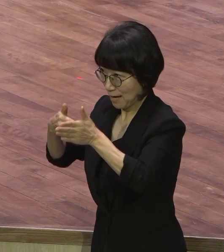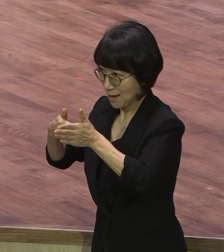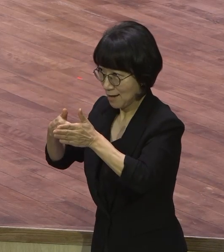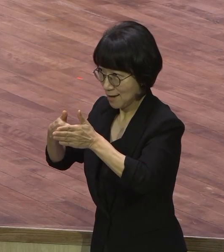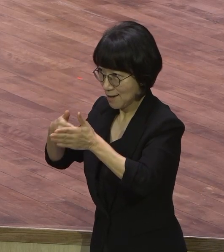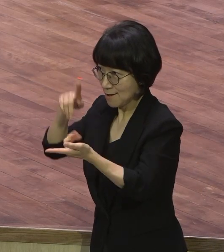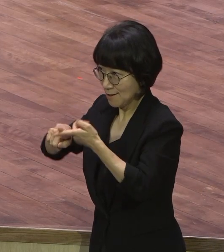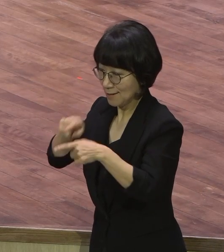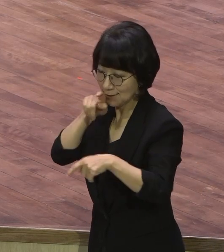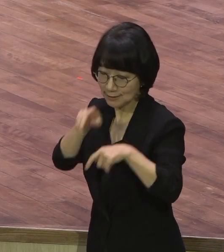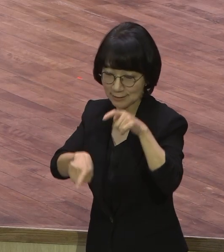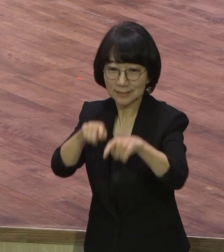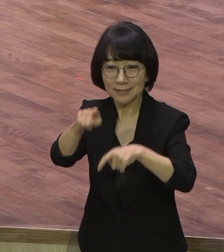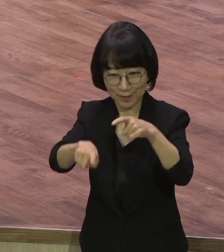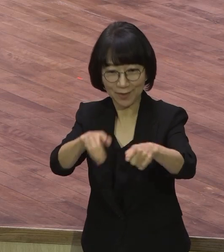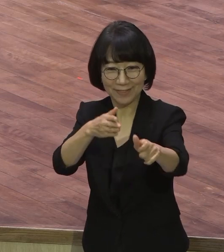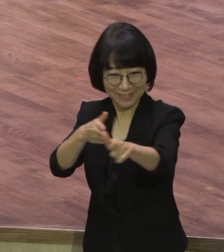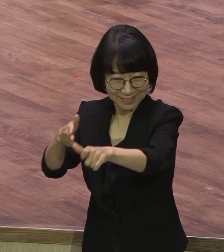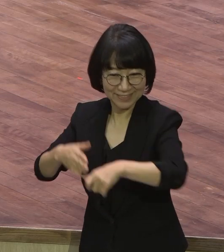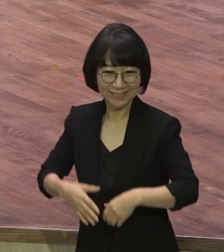사람이 아무도